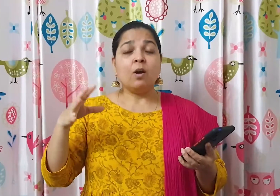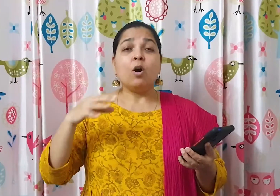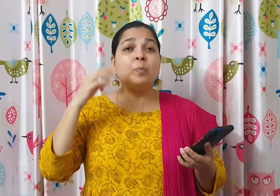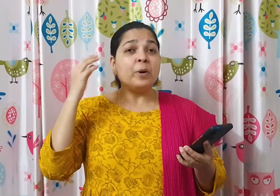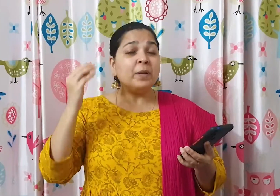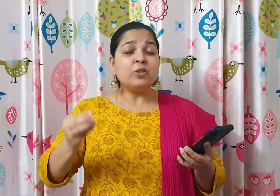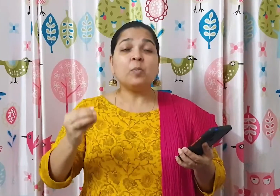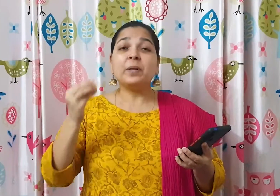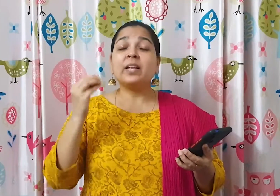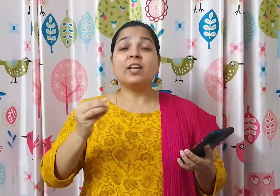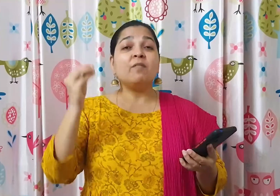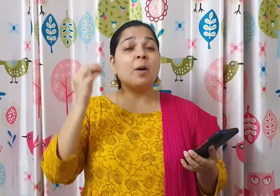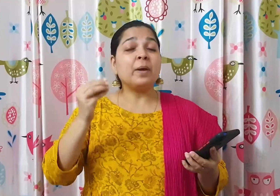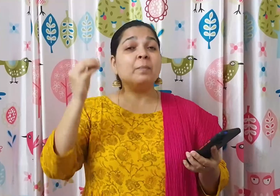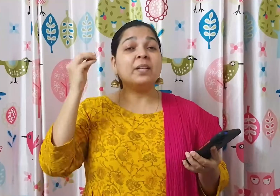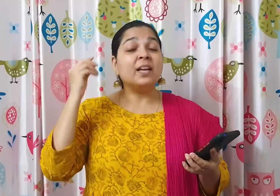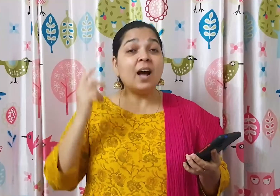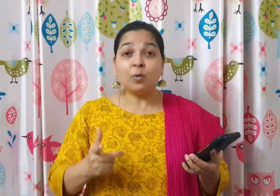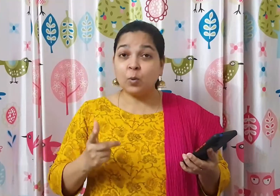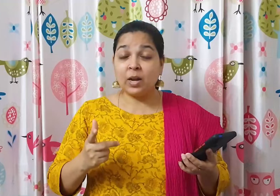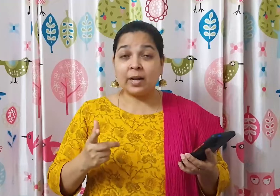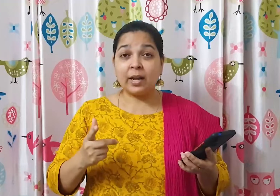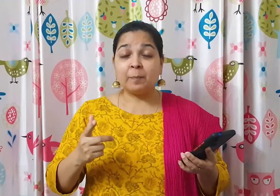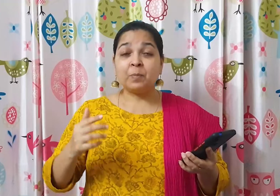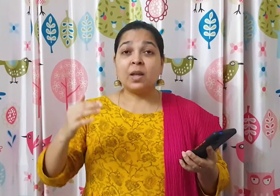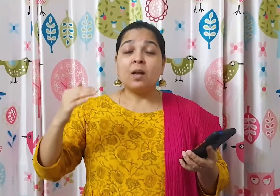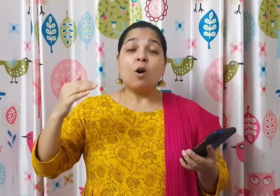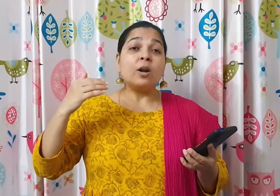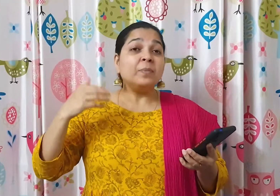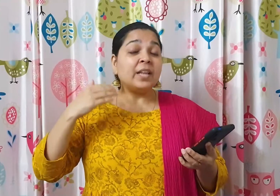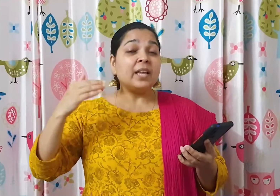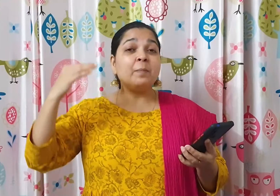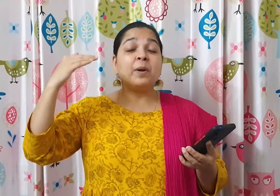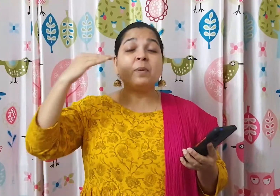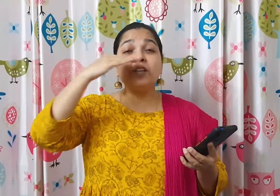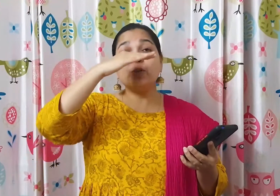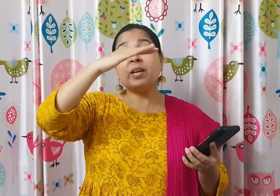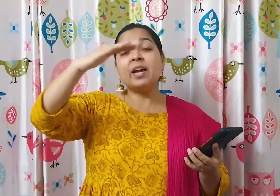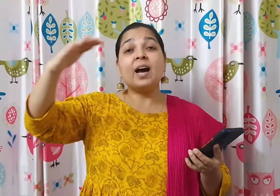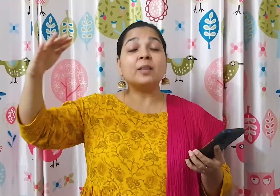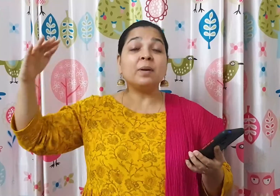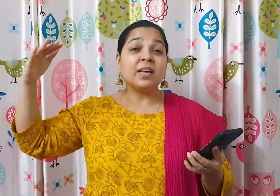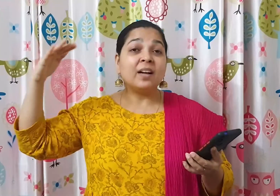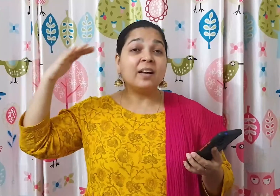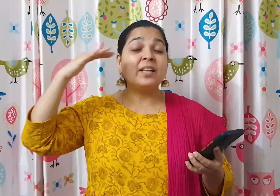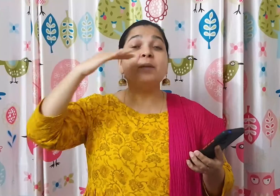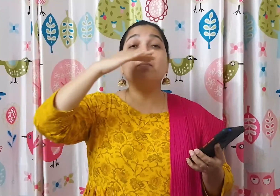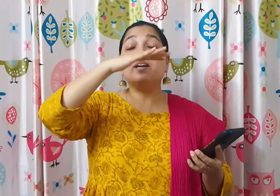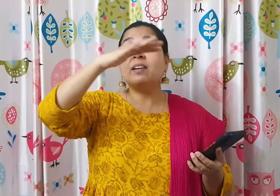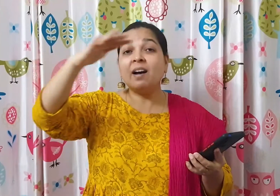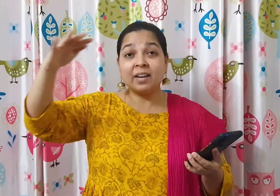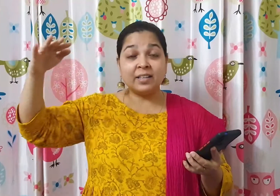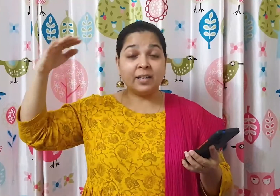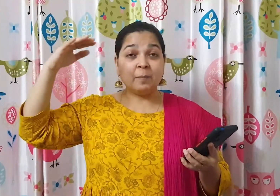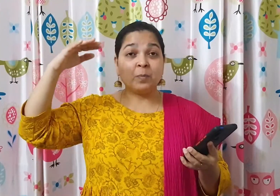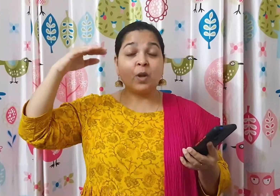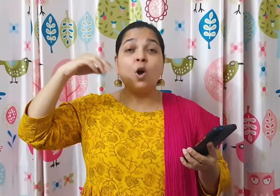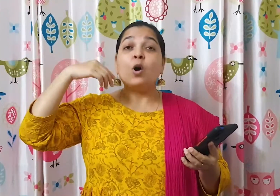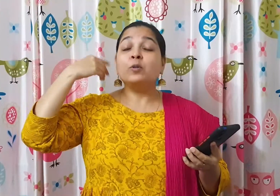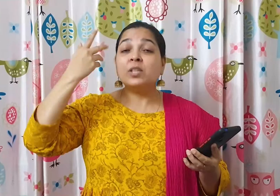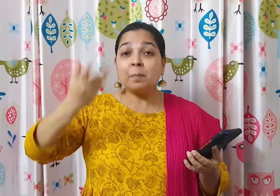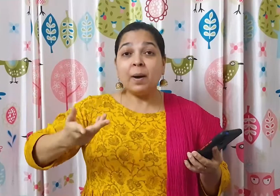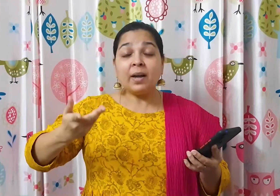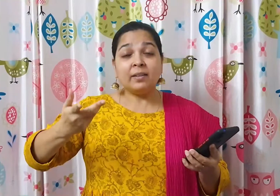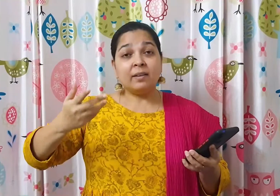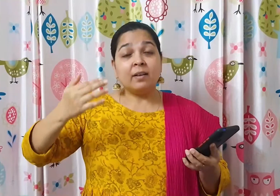বিষয়ে পৰিৱৰ্তন বিচাৰে আৰু সেই বিষয়বস্তুটো আপোনাৰ কল্পনা শক্তিৰ সহায়ত মগজুতে ছবি অংকন কৰক।